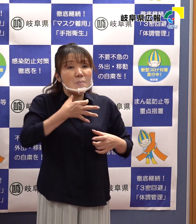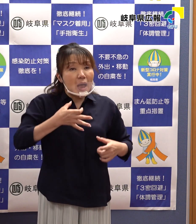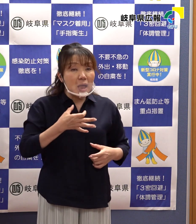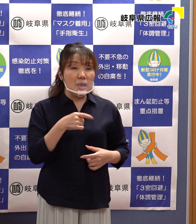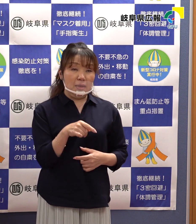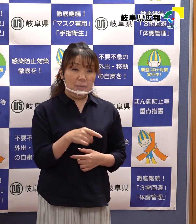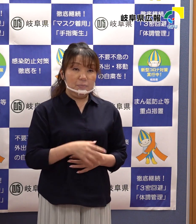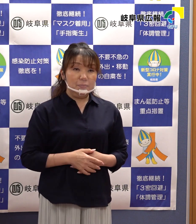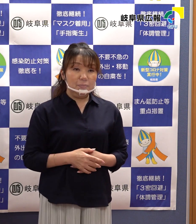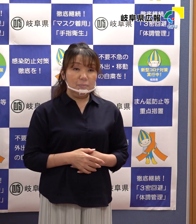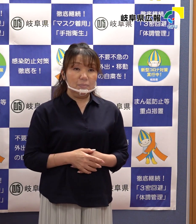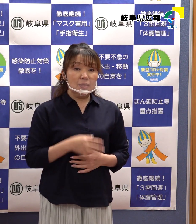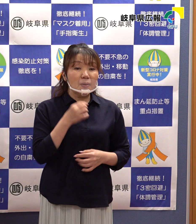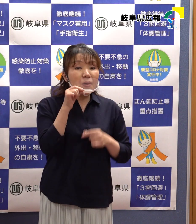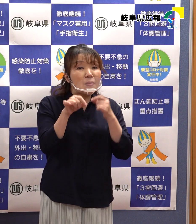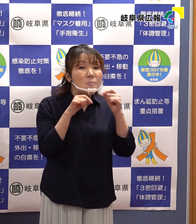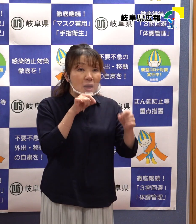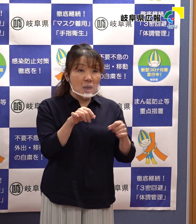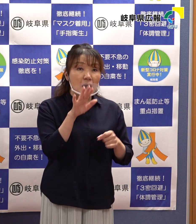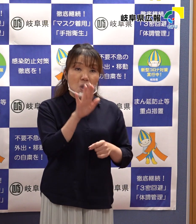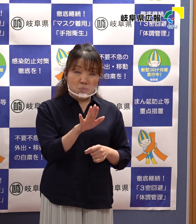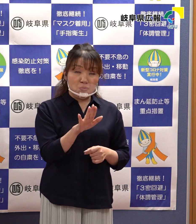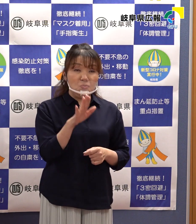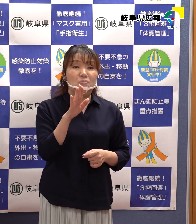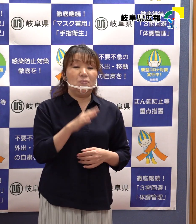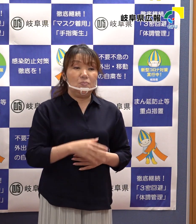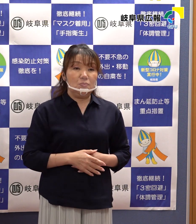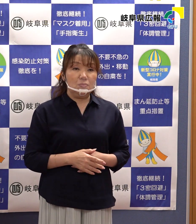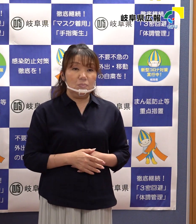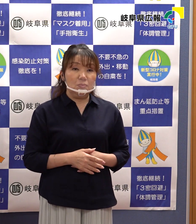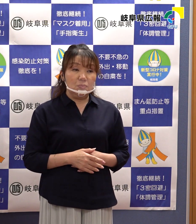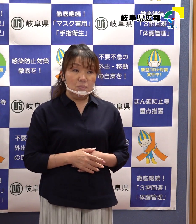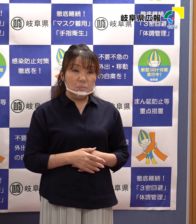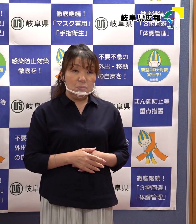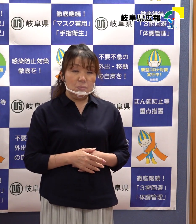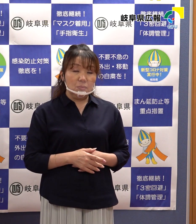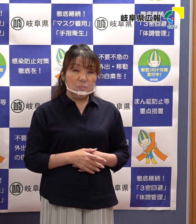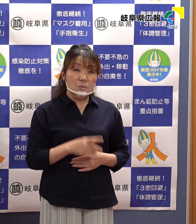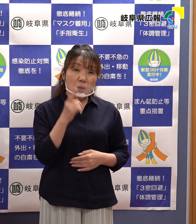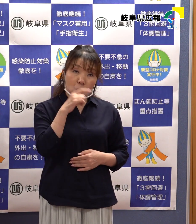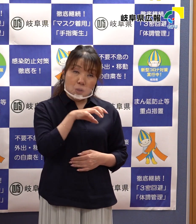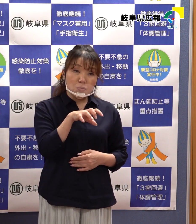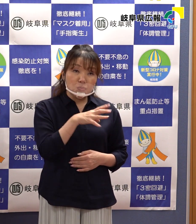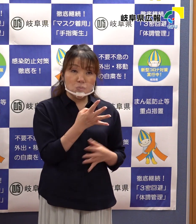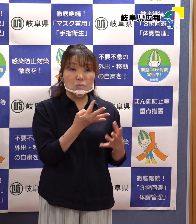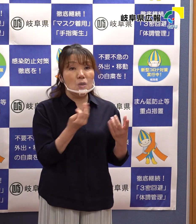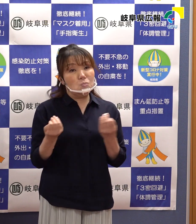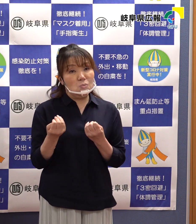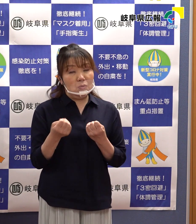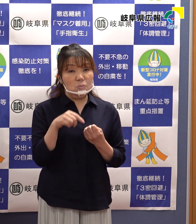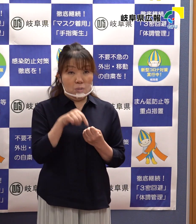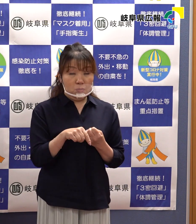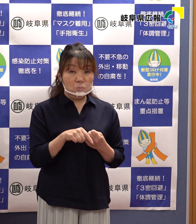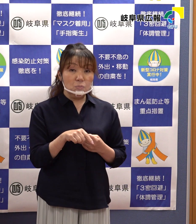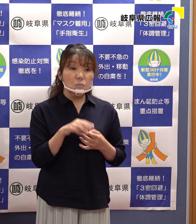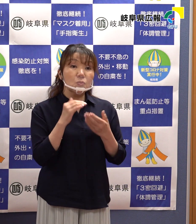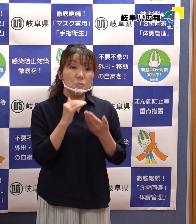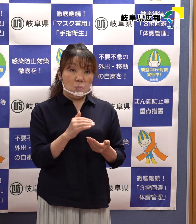ますし、飛沫が飛び交うというリスクも大きくなるわけでありまして、そういう意味